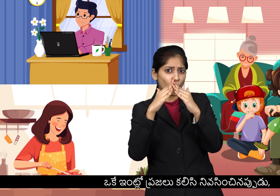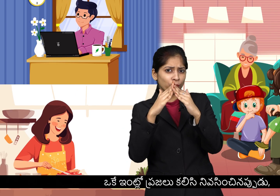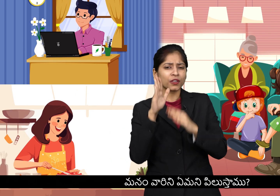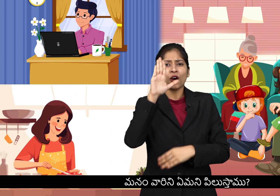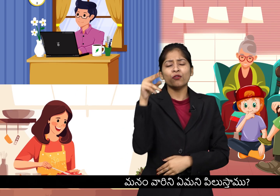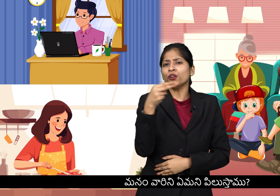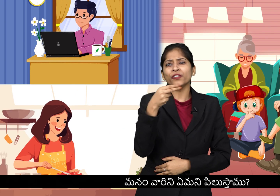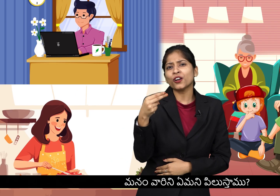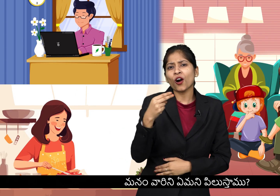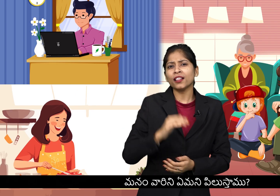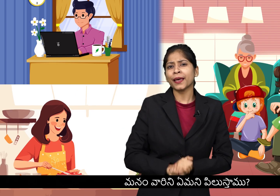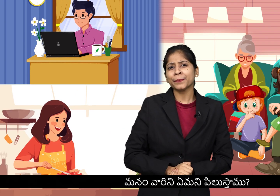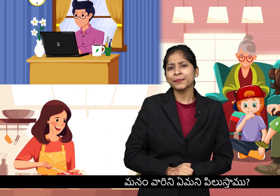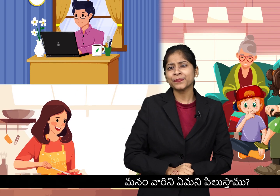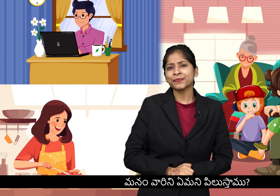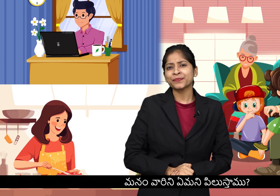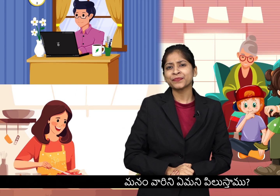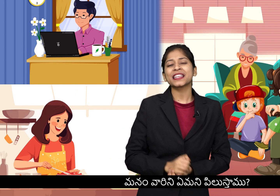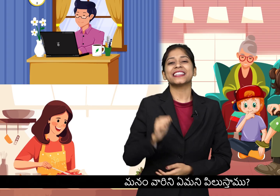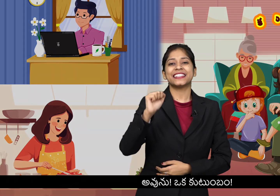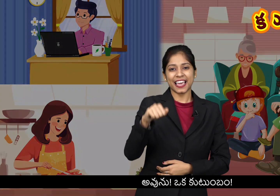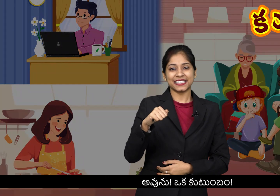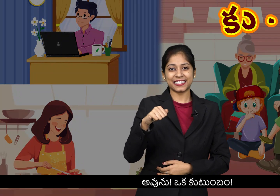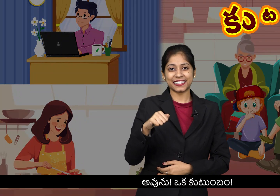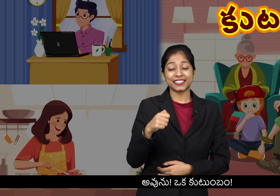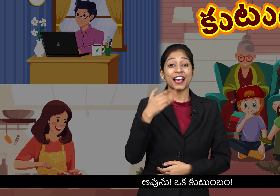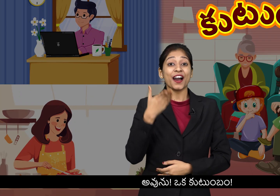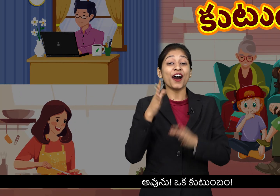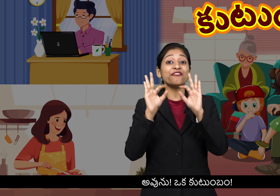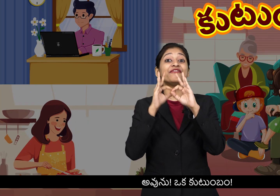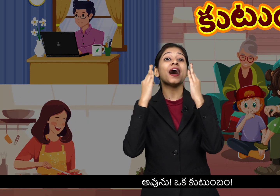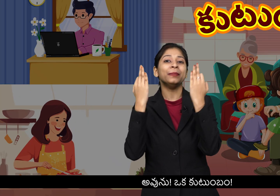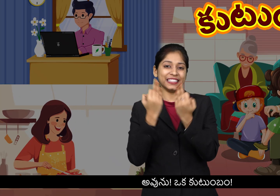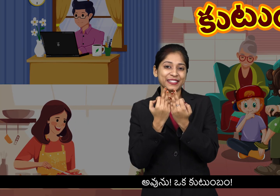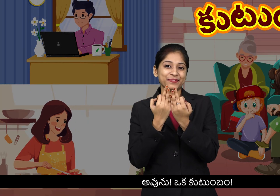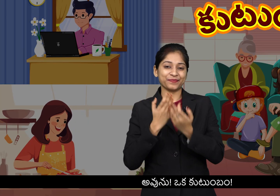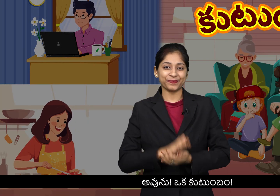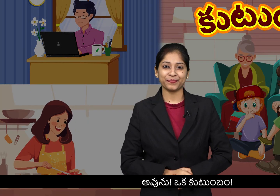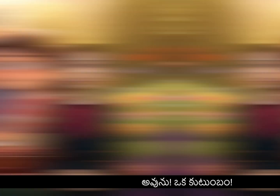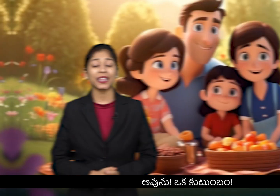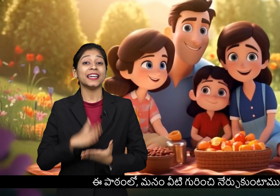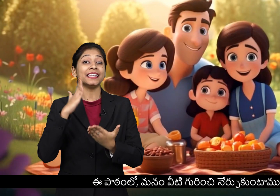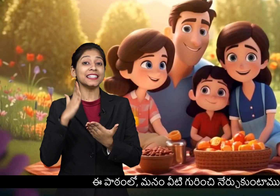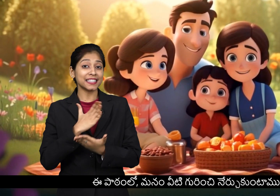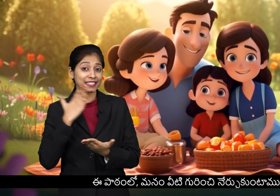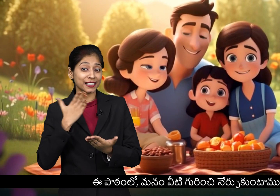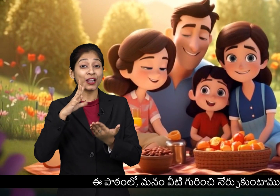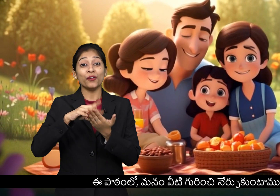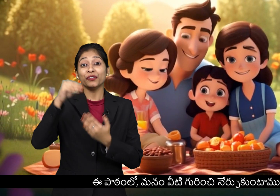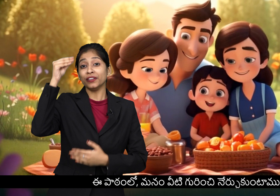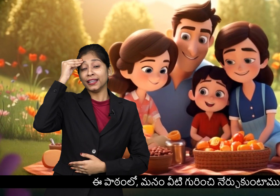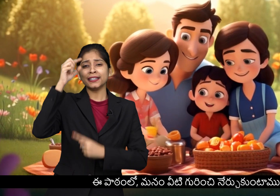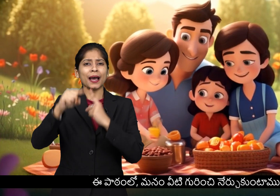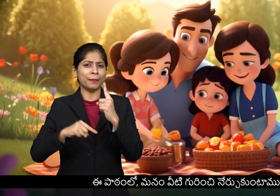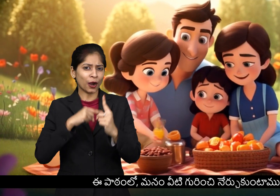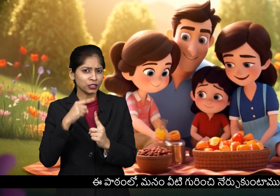నివసించినప్పుడు మనం వారిని ఏమని పిలుస్తాము? అవును, ఒక కుటుంబం. ఈ పాఠంలో